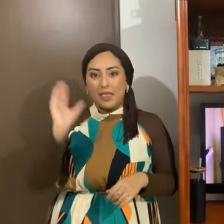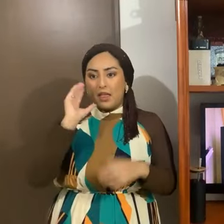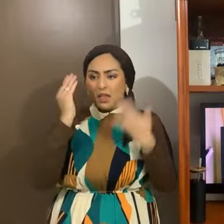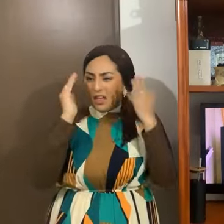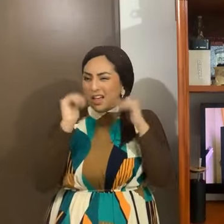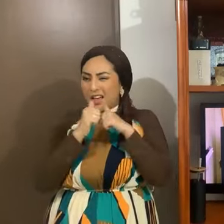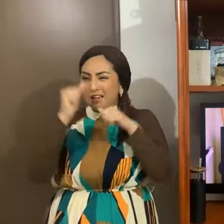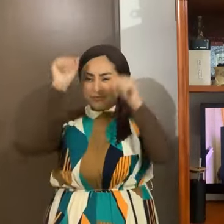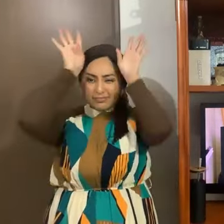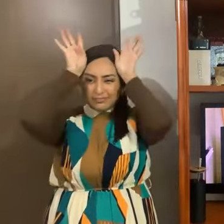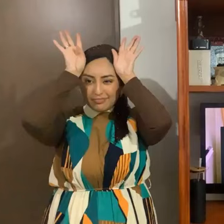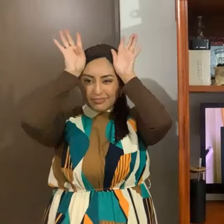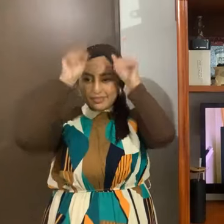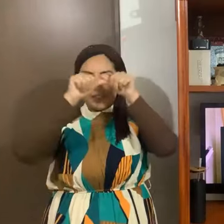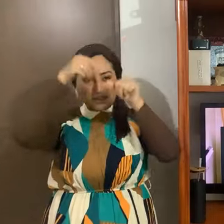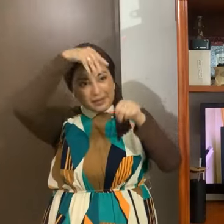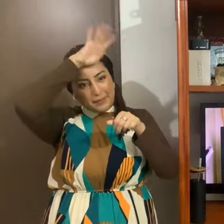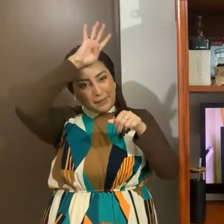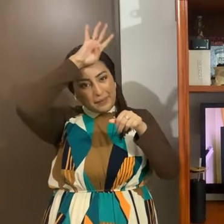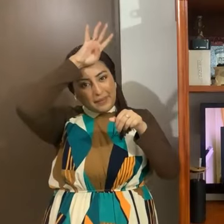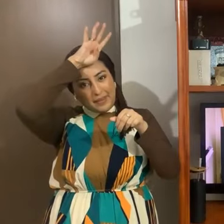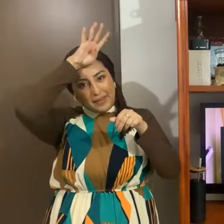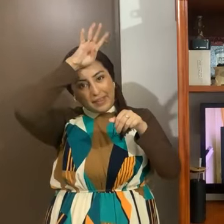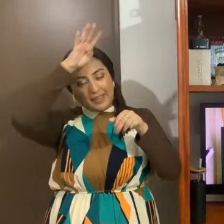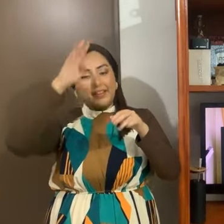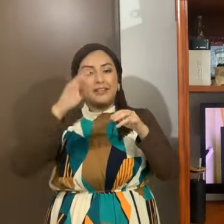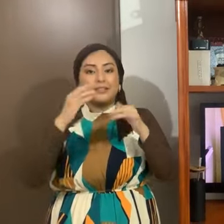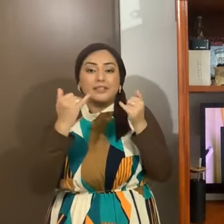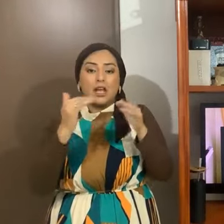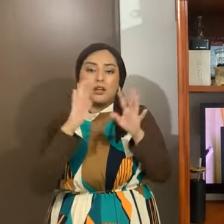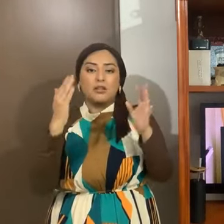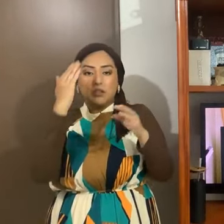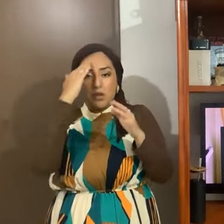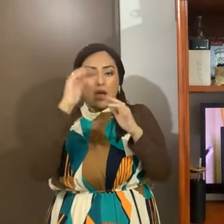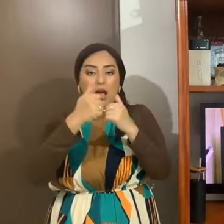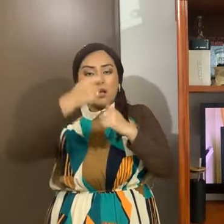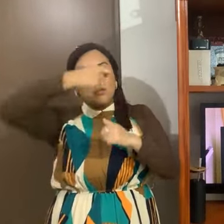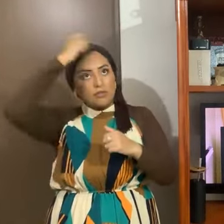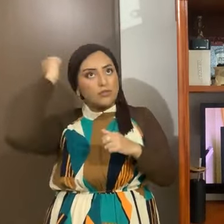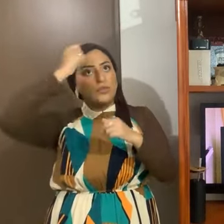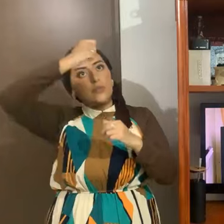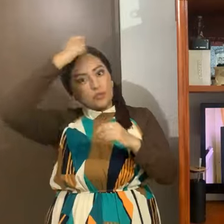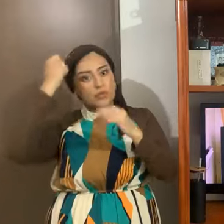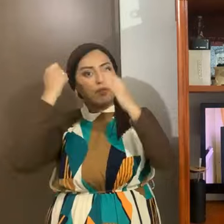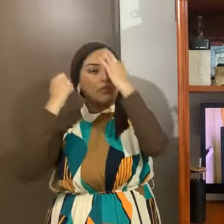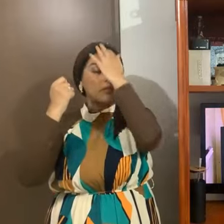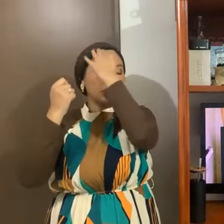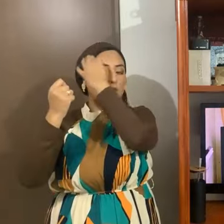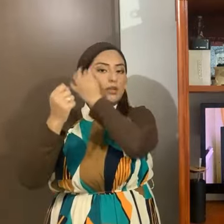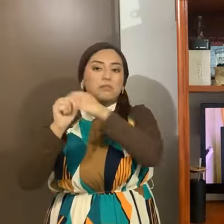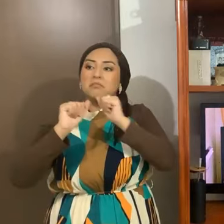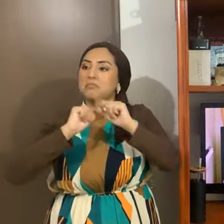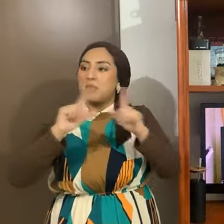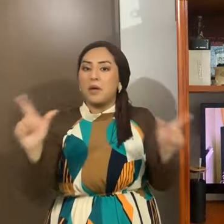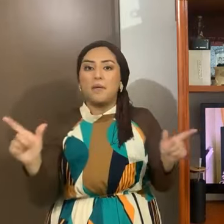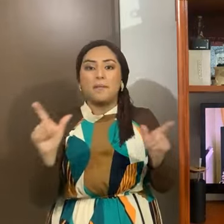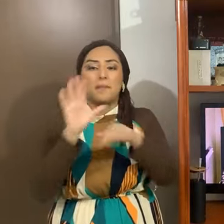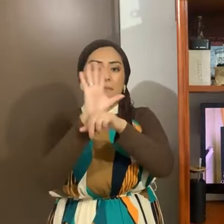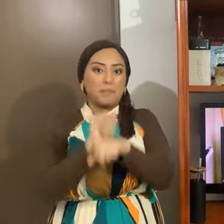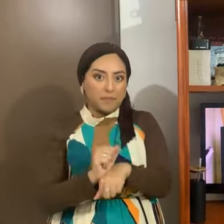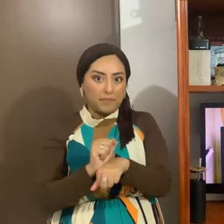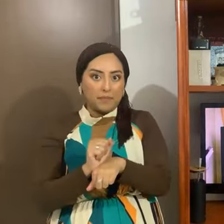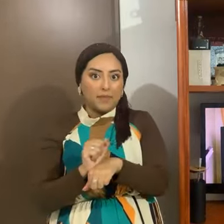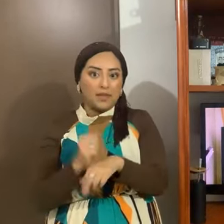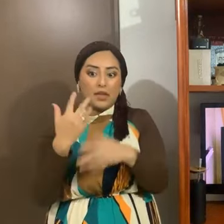y ese cabello que siempre se levantaba nos costaba mucho trabajo. No, hoy ya simplemente nos peinamos, nos arreglamos y listo, es algo